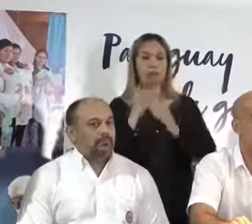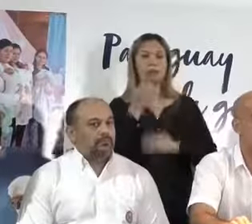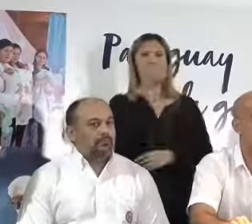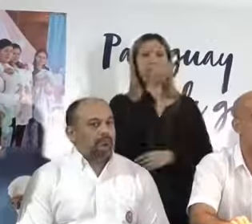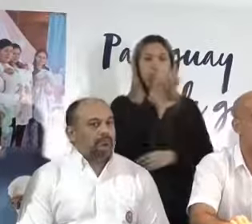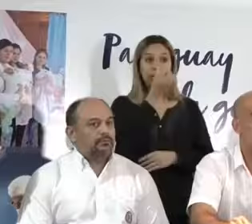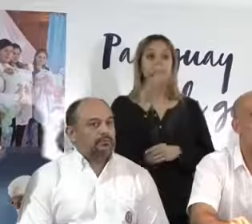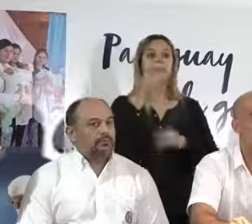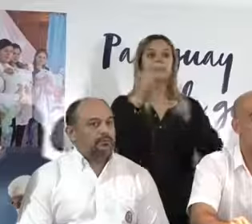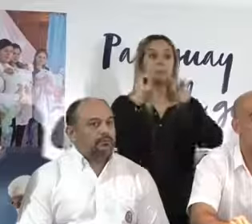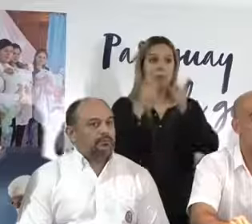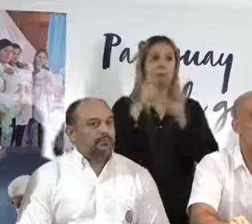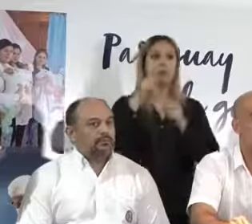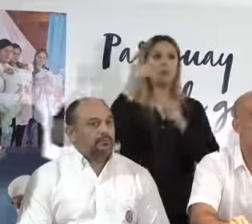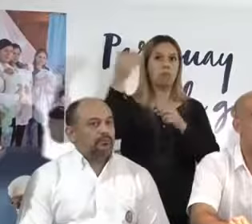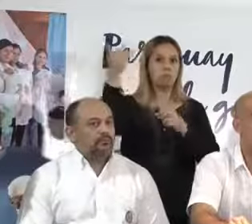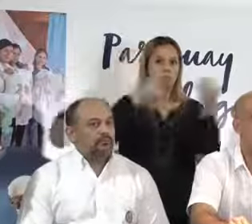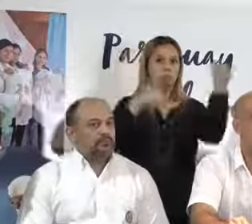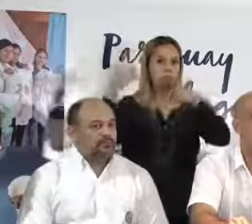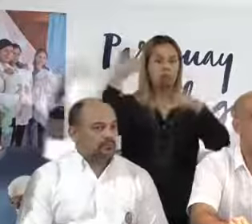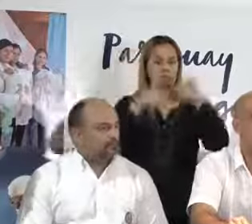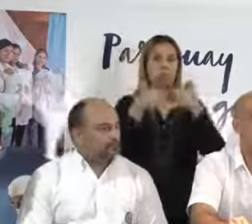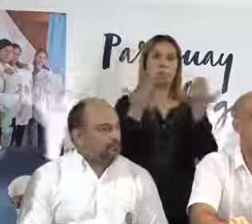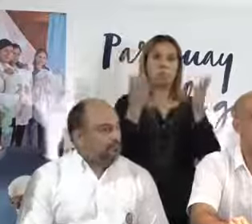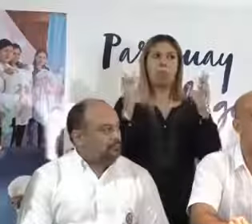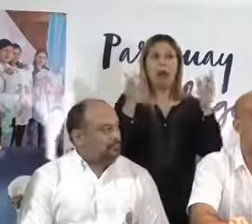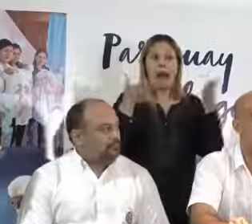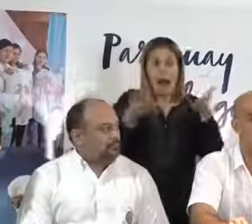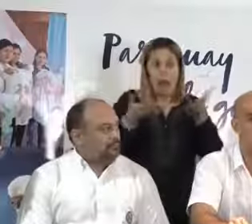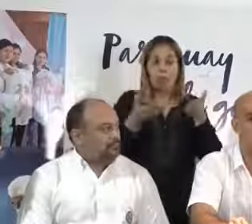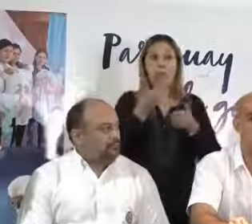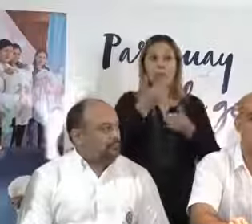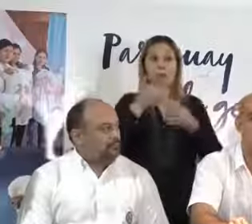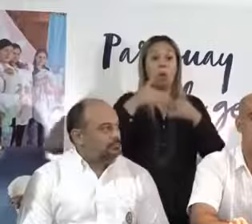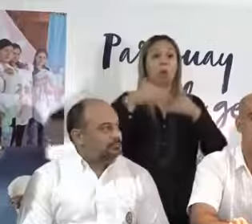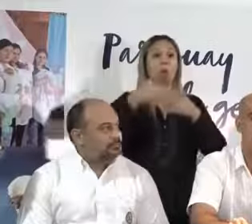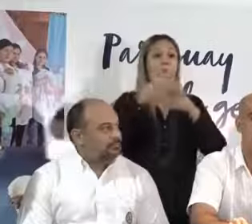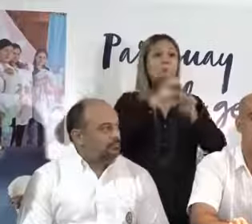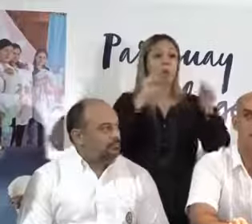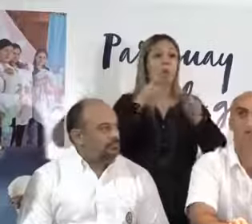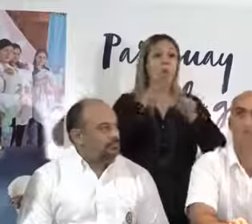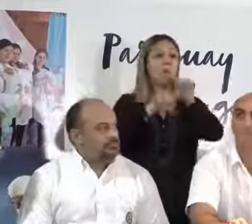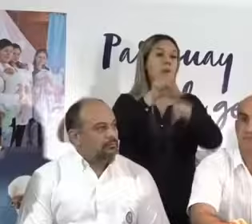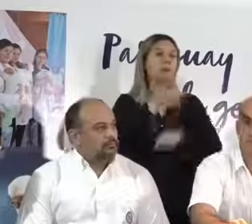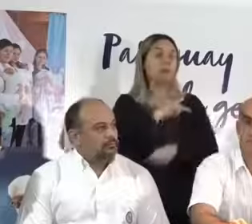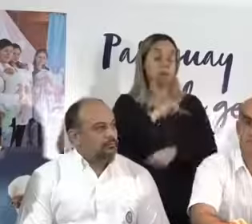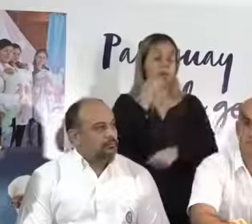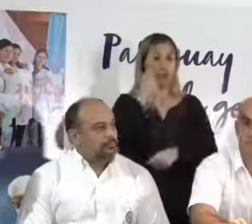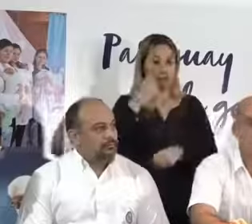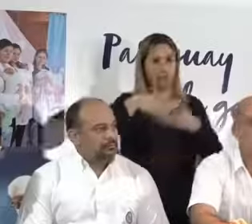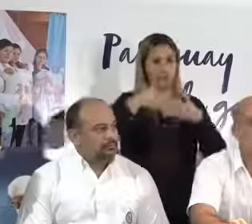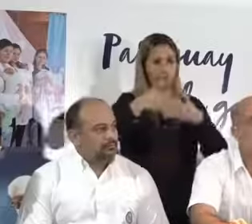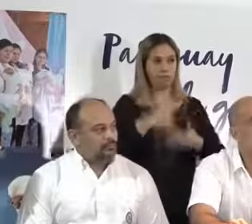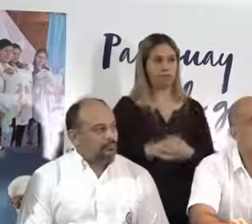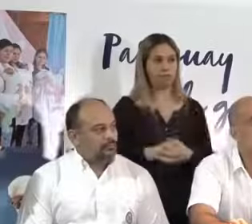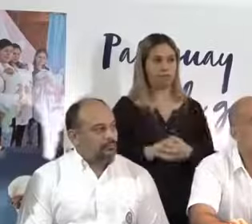agregando. Eso es lo que le podemos adelantar, pero todos ellos serán abordados por la Dirección de Vigilancia de la Salud. Ministro,